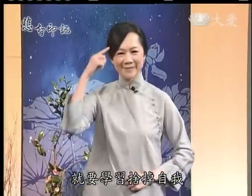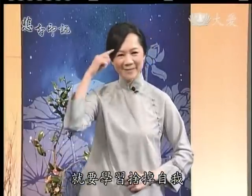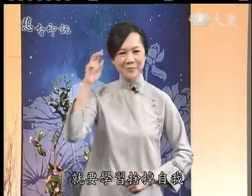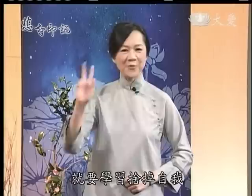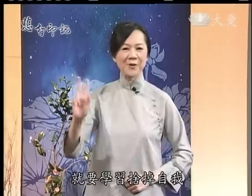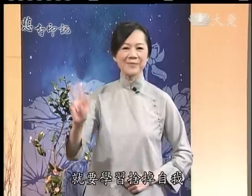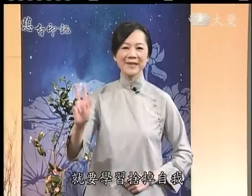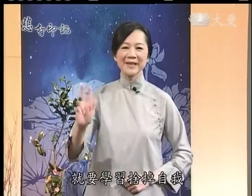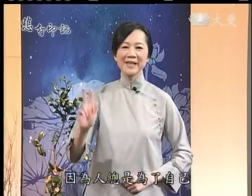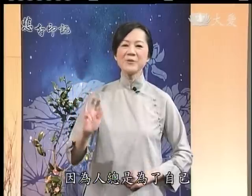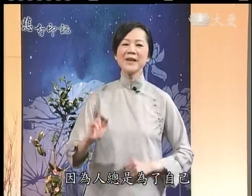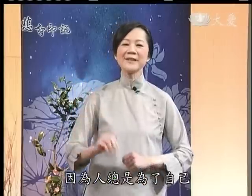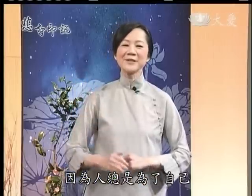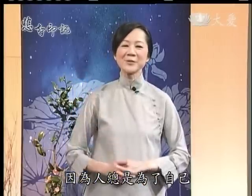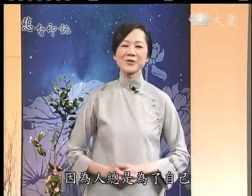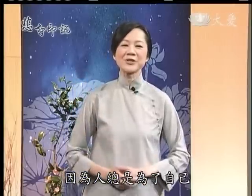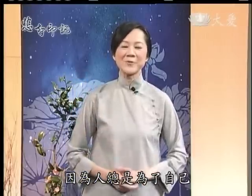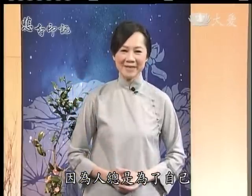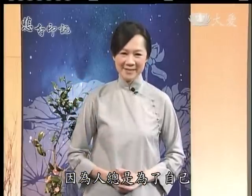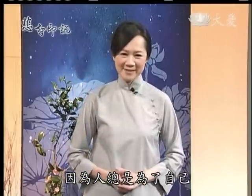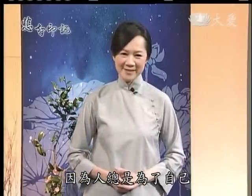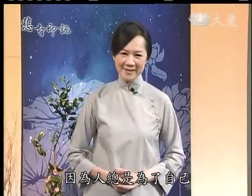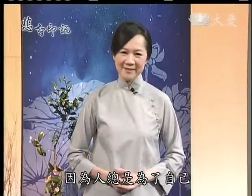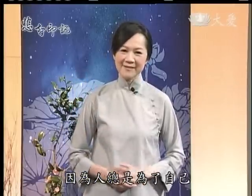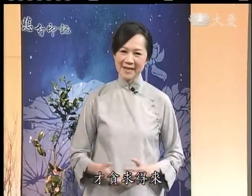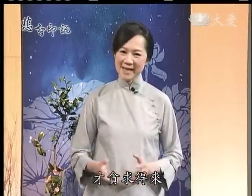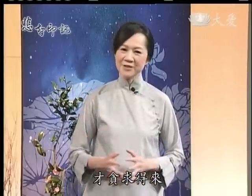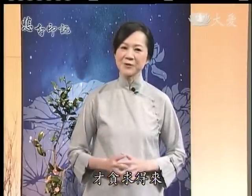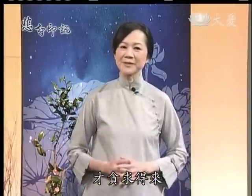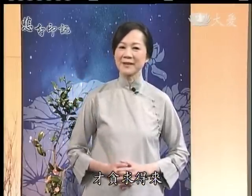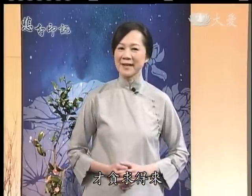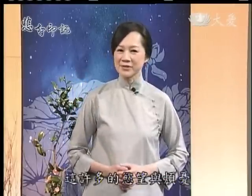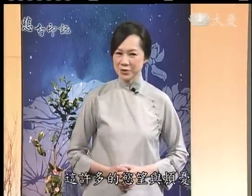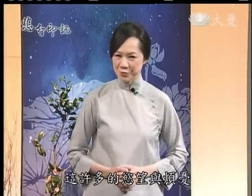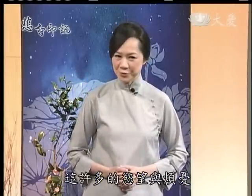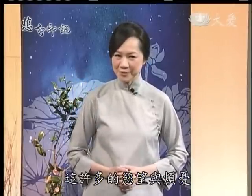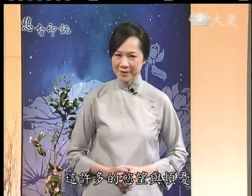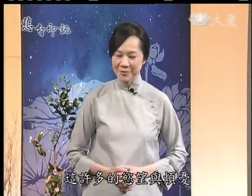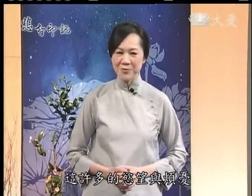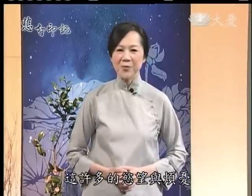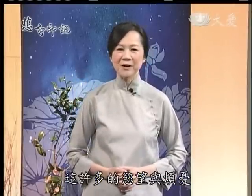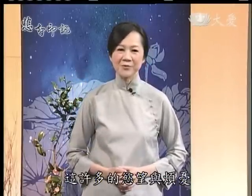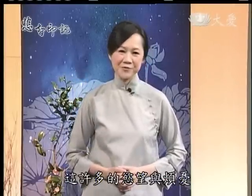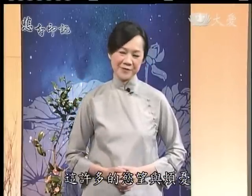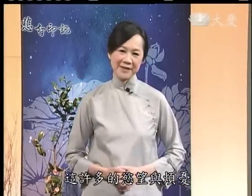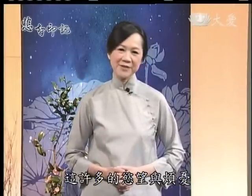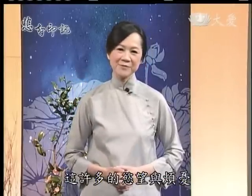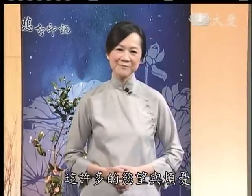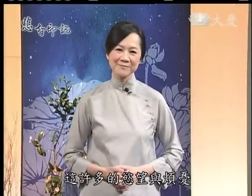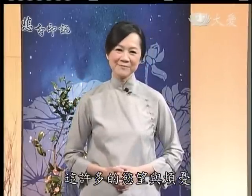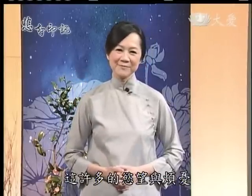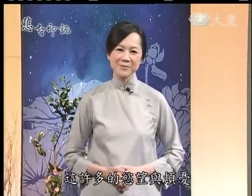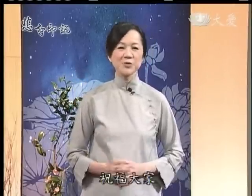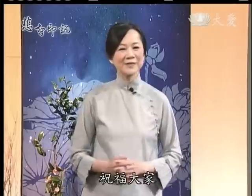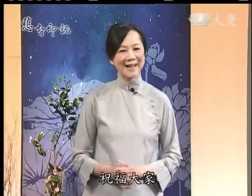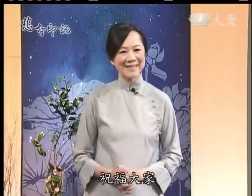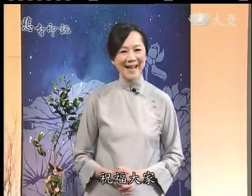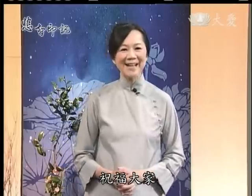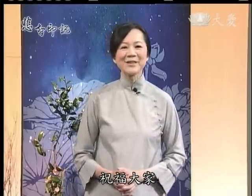掉自我，因为人总是为了自己才贪求得来这许多的欲望与烦忧。祝福大家